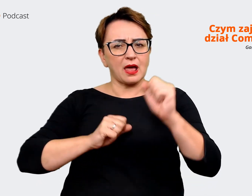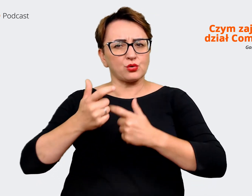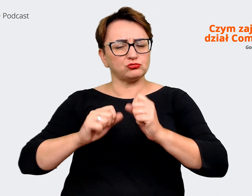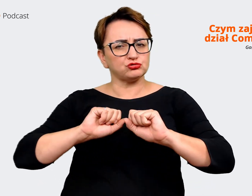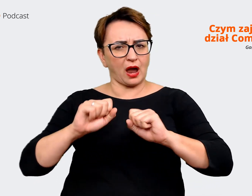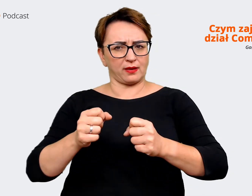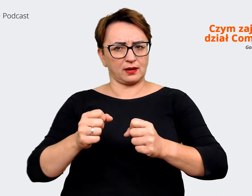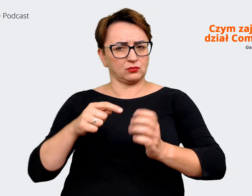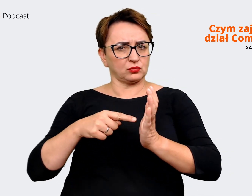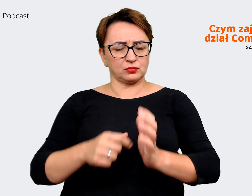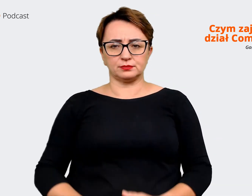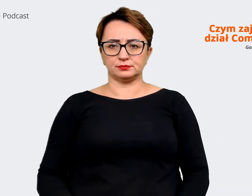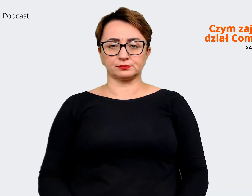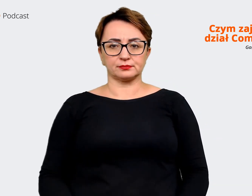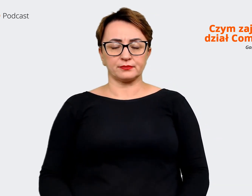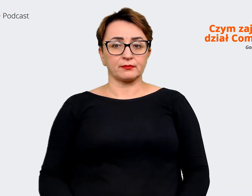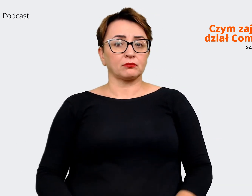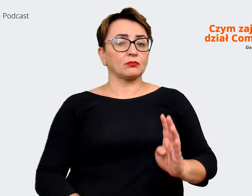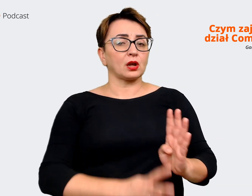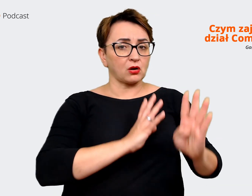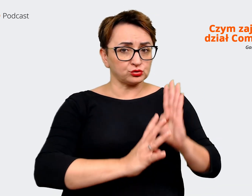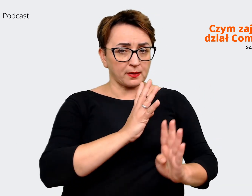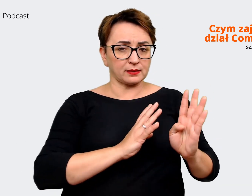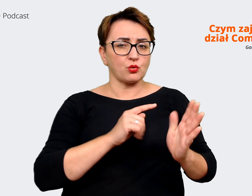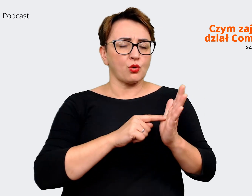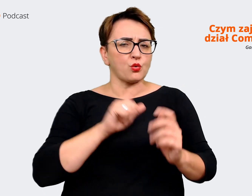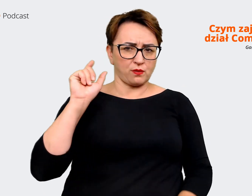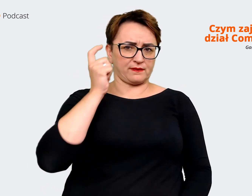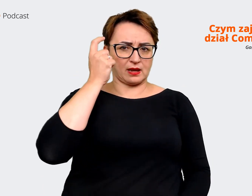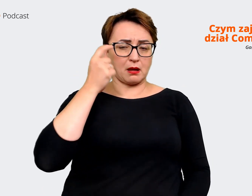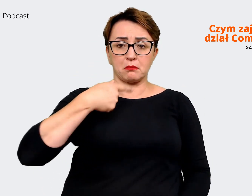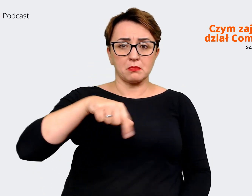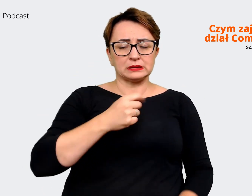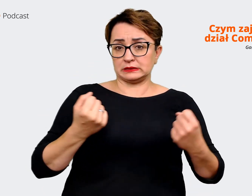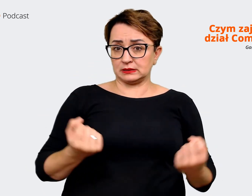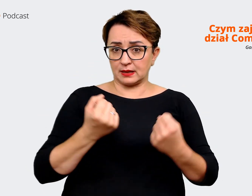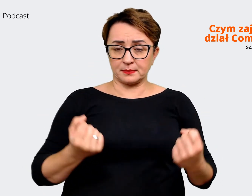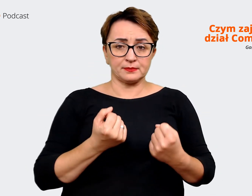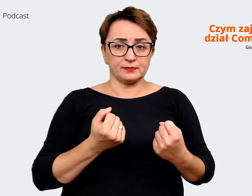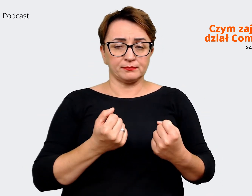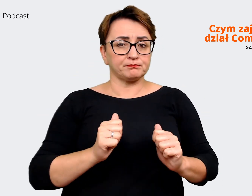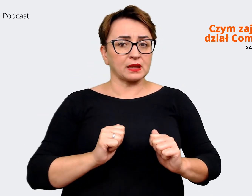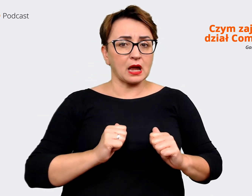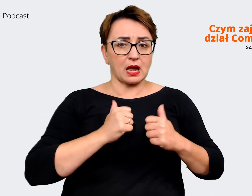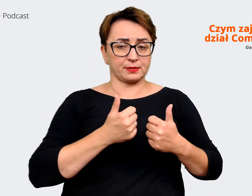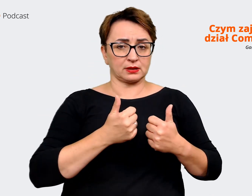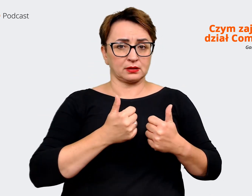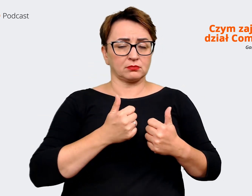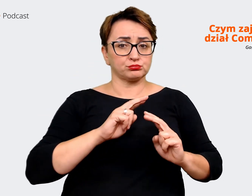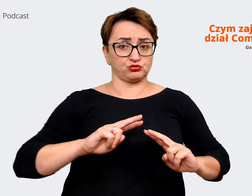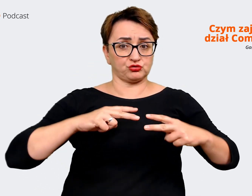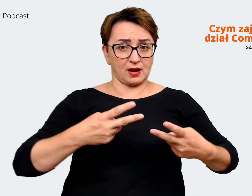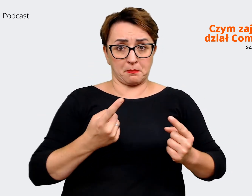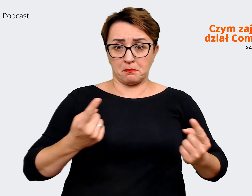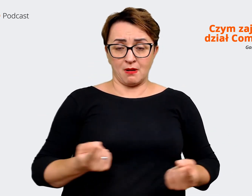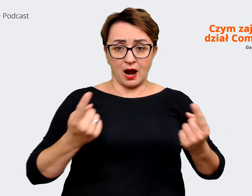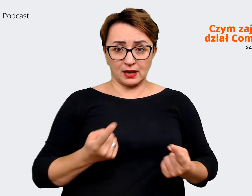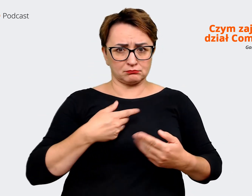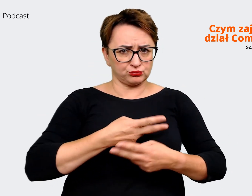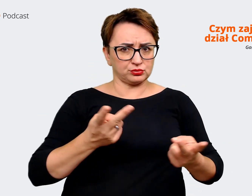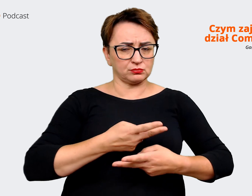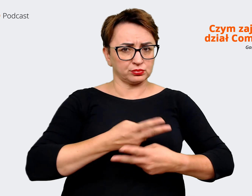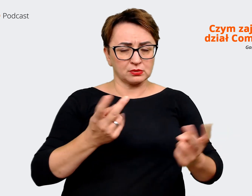błąd. Rozumiem. Chciałem cię też zapytać, czy porozmawiać z tobą o tym, jak chronimy naszych klientów i sprzedających. Czy możemy powiedzieć sobie więcej o działaniach,